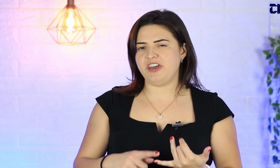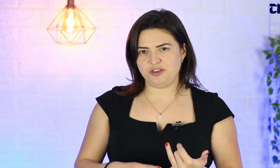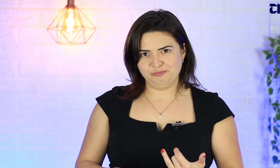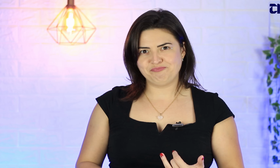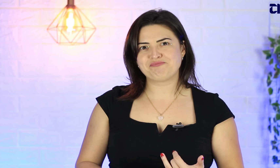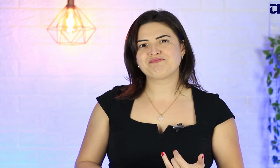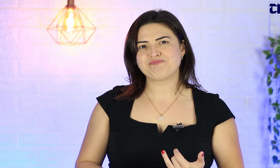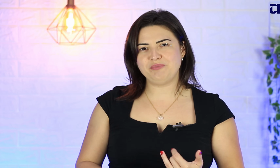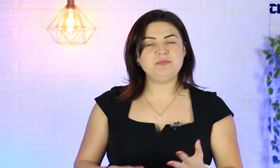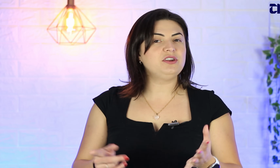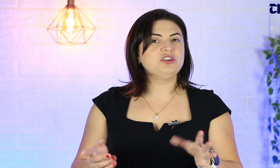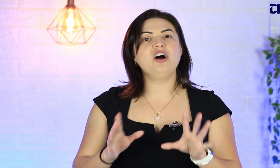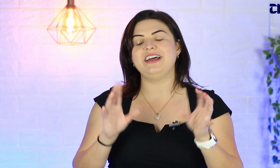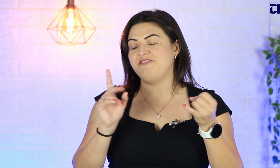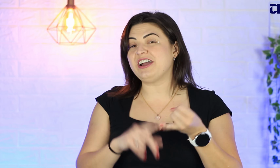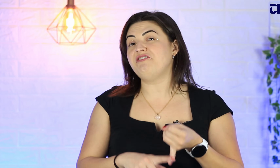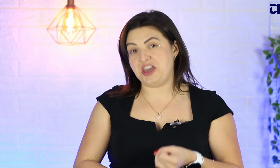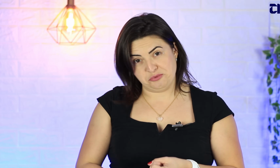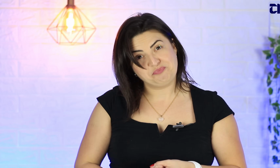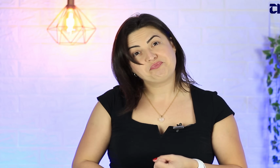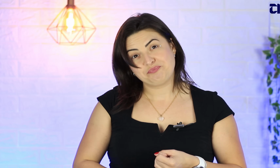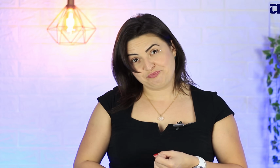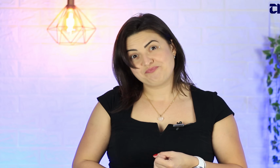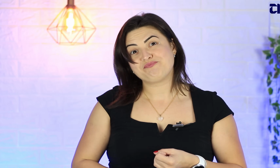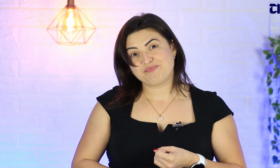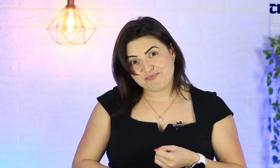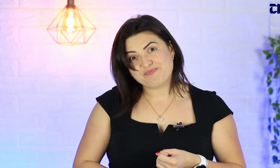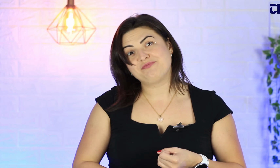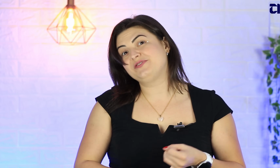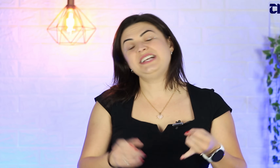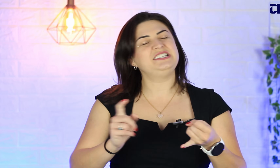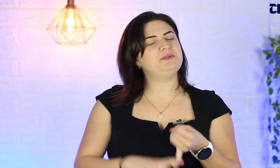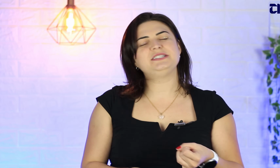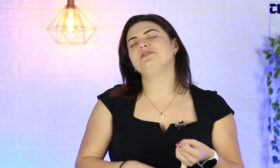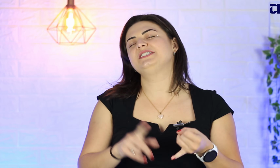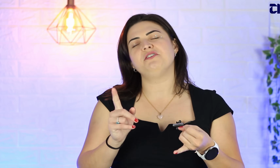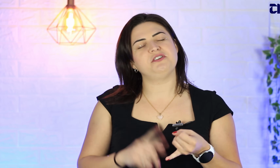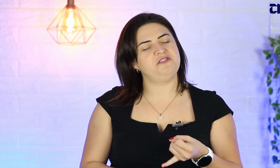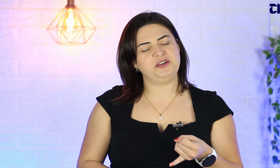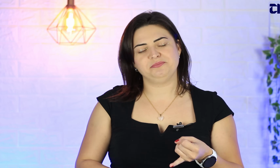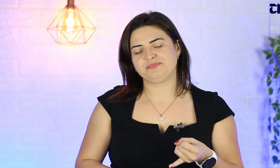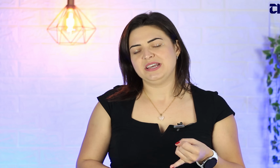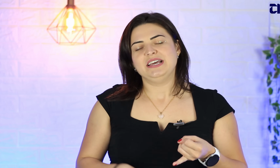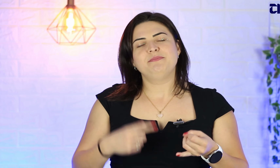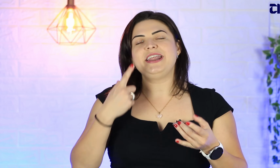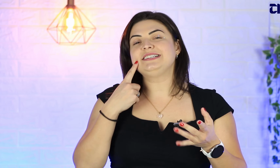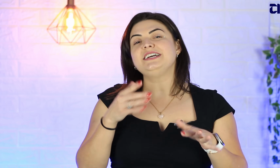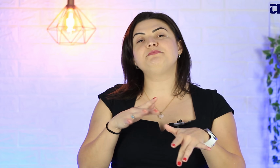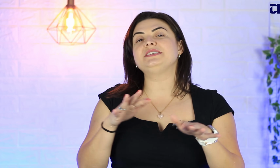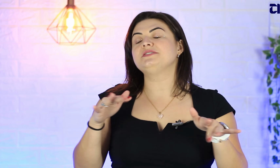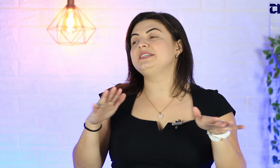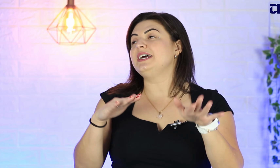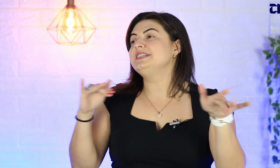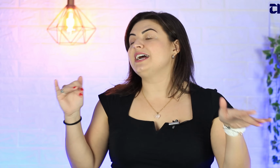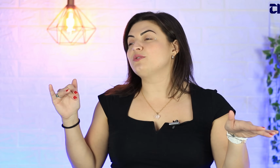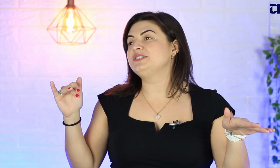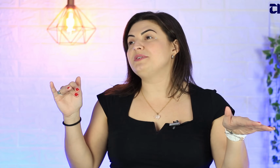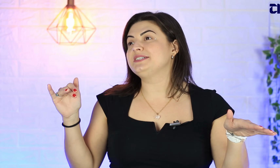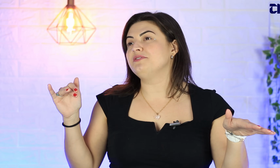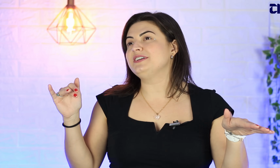feio. Primeiro que, olha, fica feio. Sem expressão facial fica feio. Parece que sinalizar com expressão